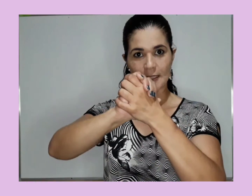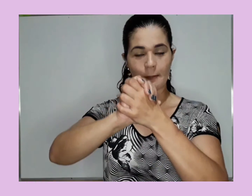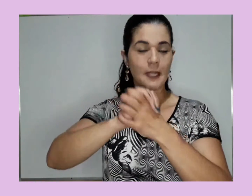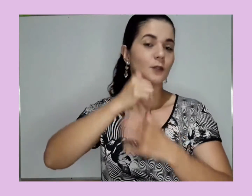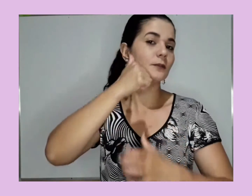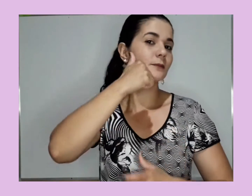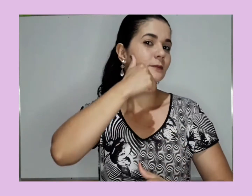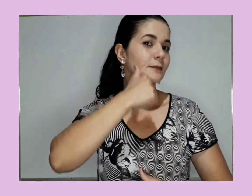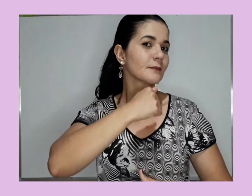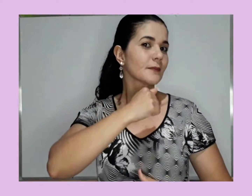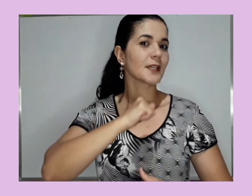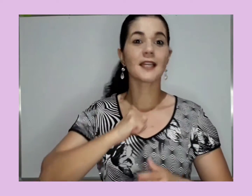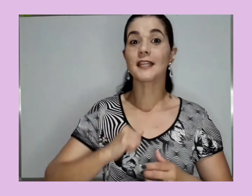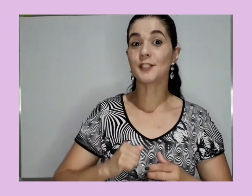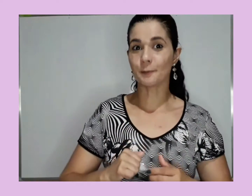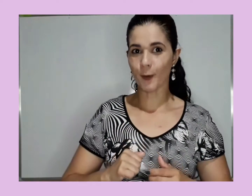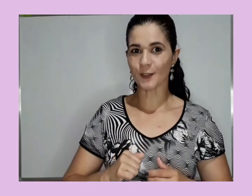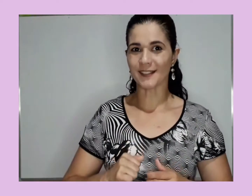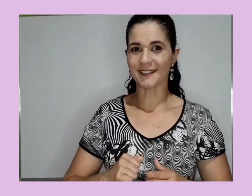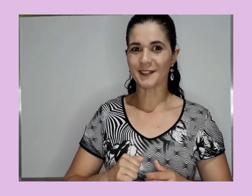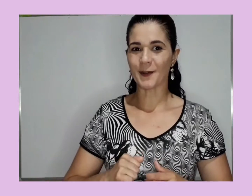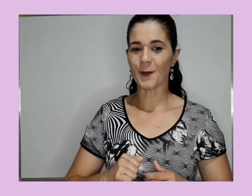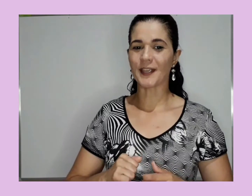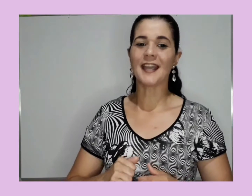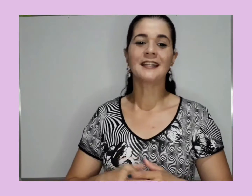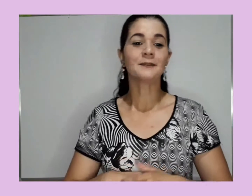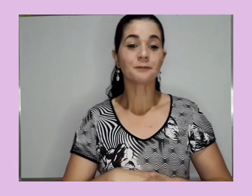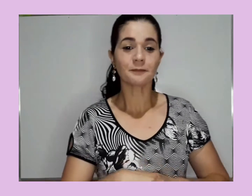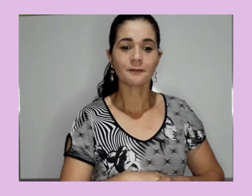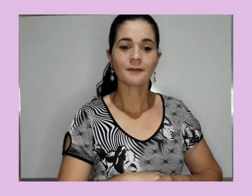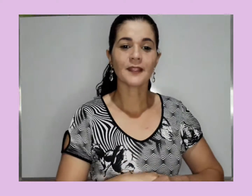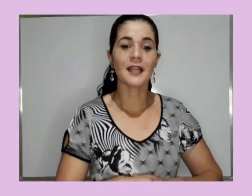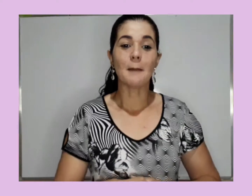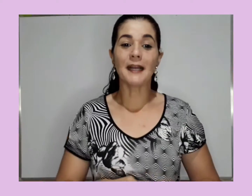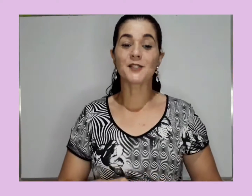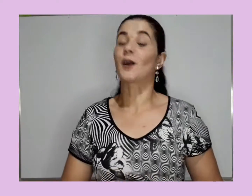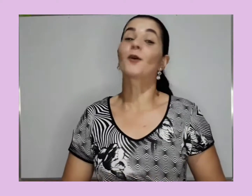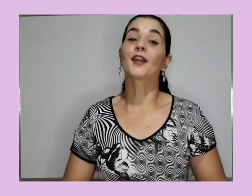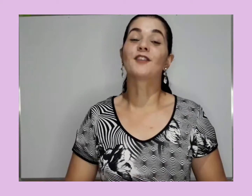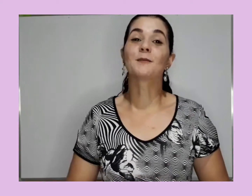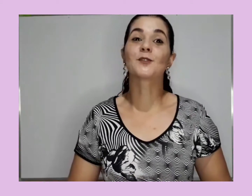casamento, esposa, ok? Mais um. Agora vamos